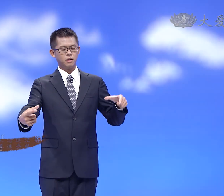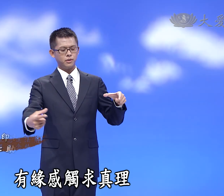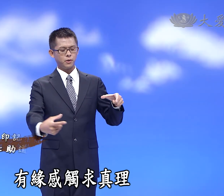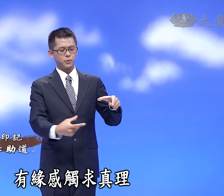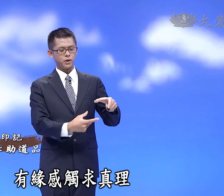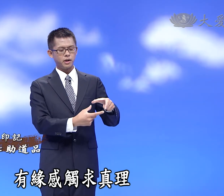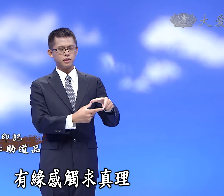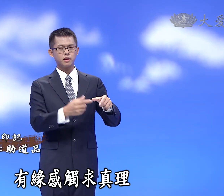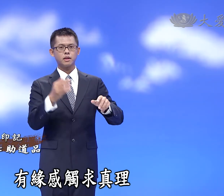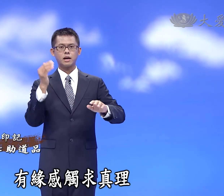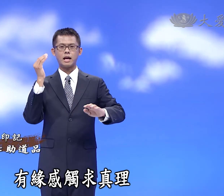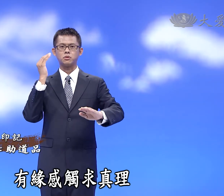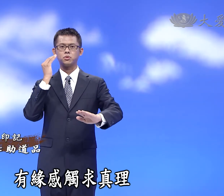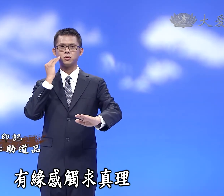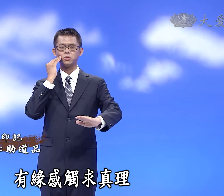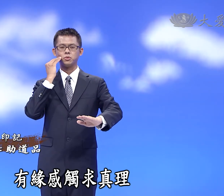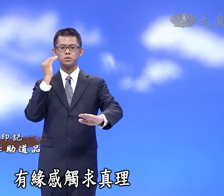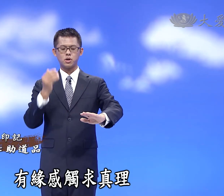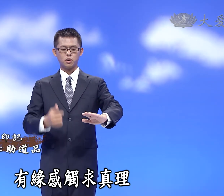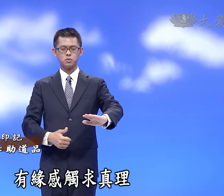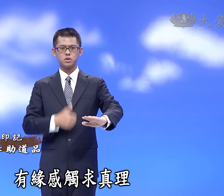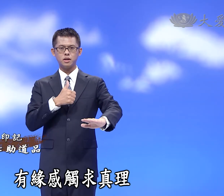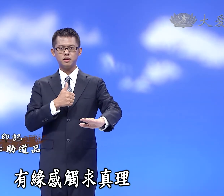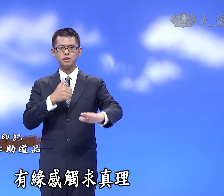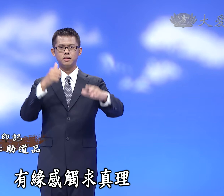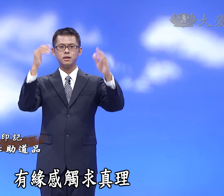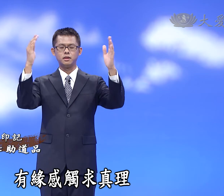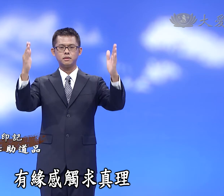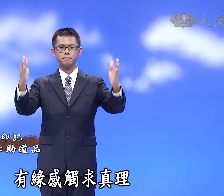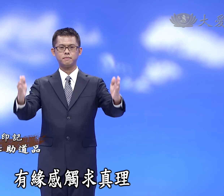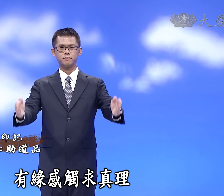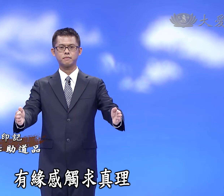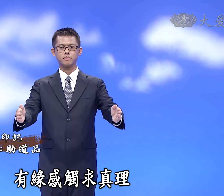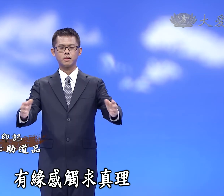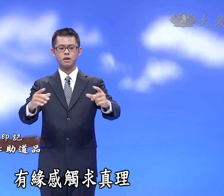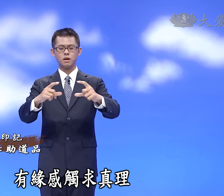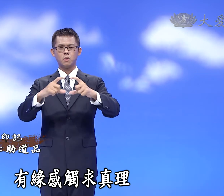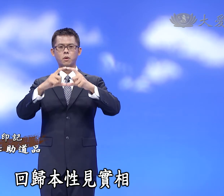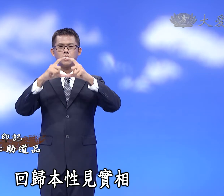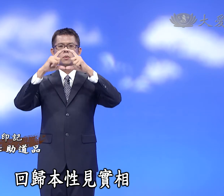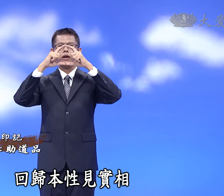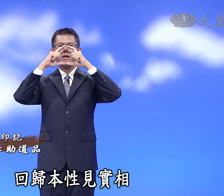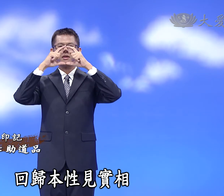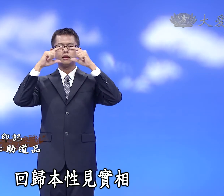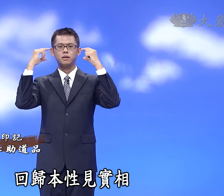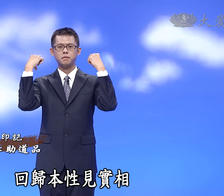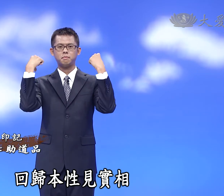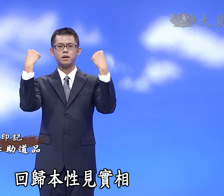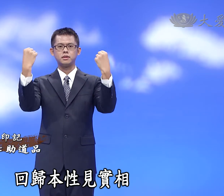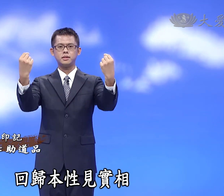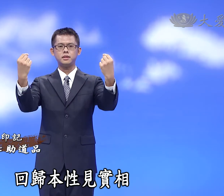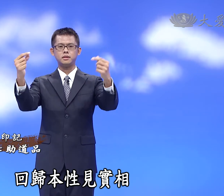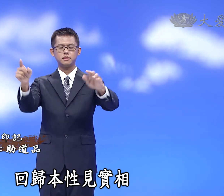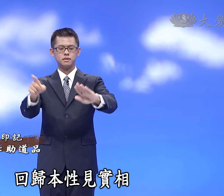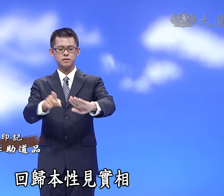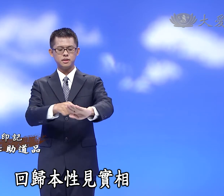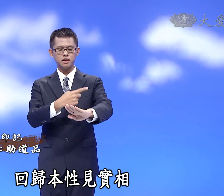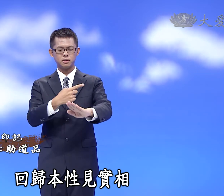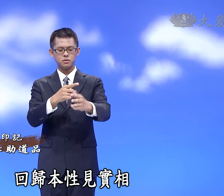有缘感触求真理，回归本性见